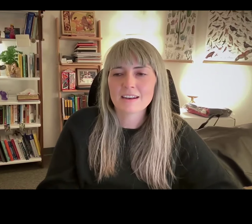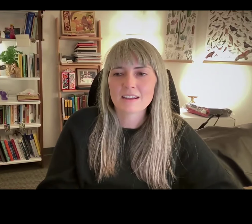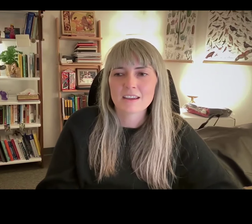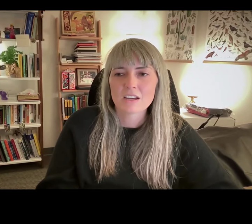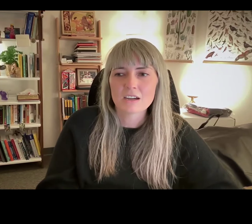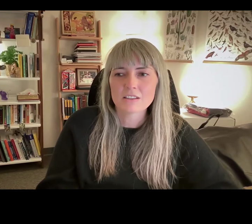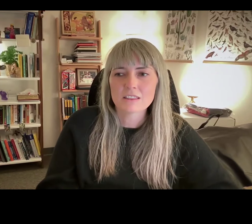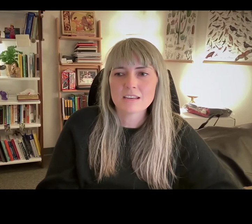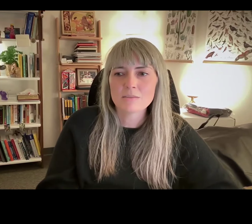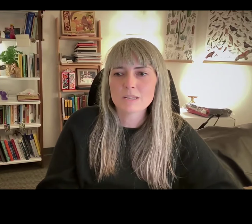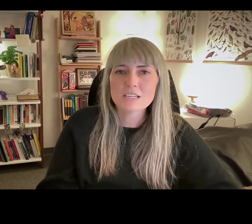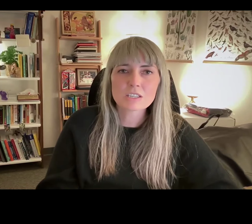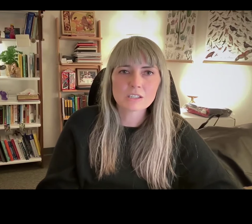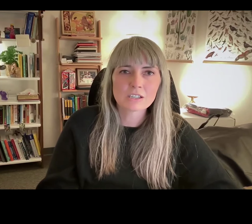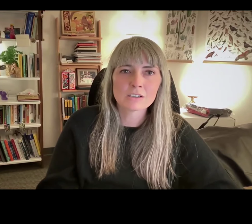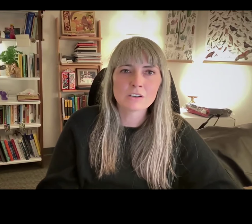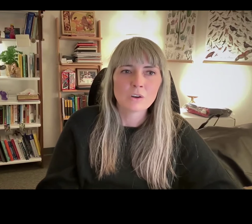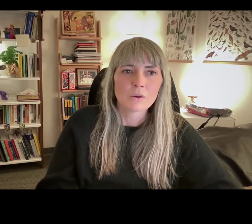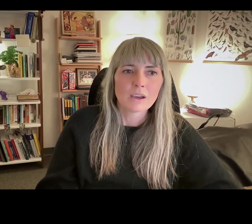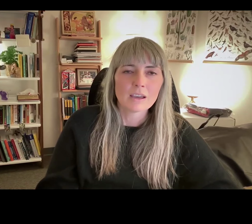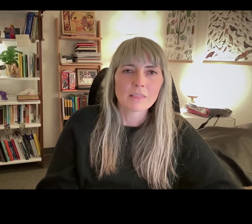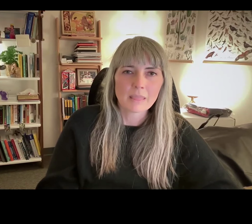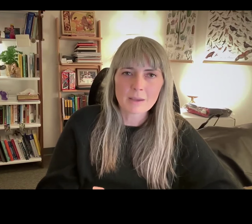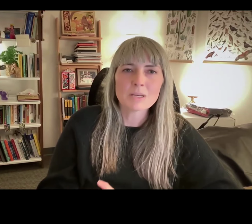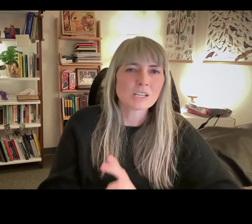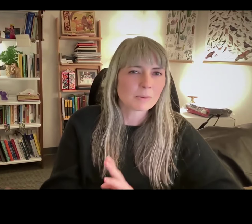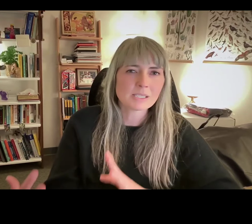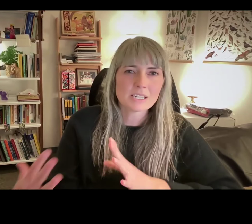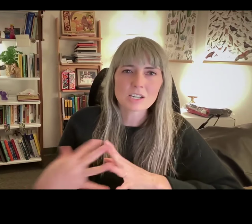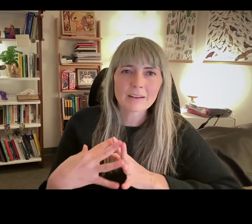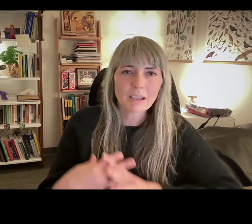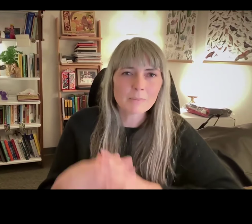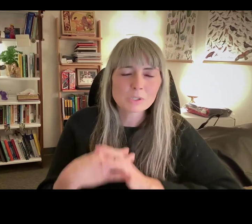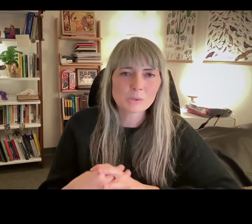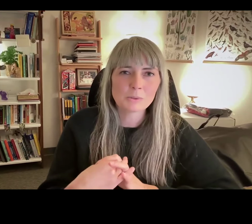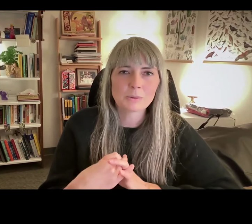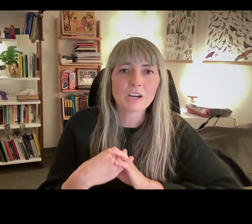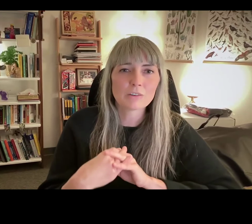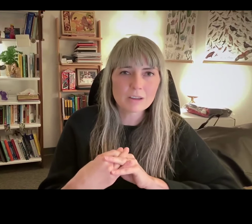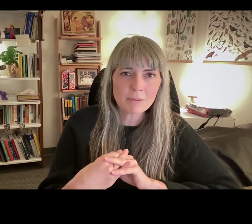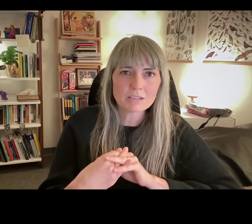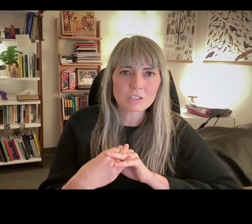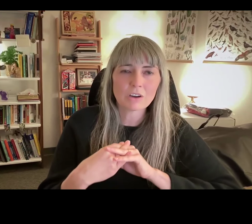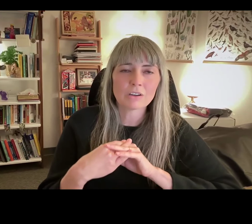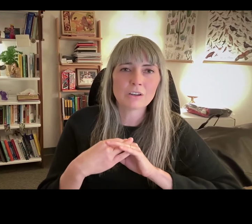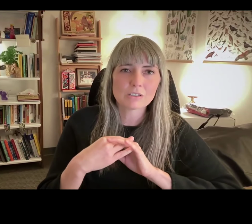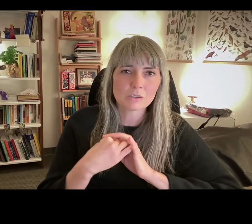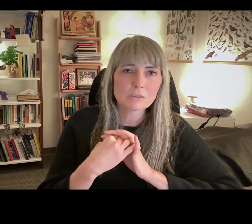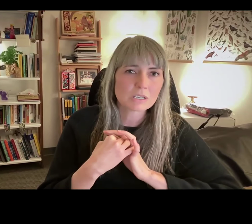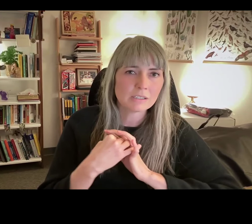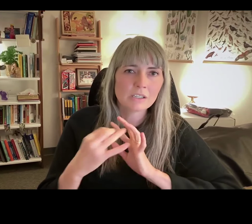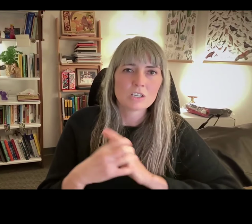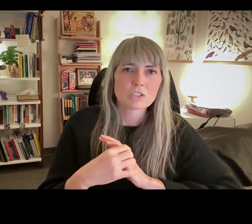con las que estamos haciendo investigación y tenemos que aprender, como les mencioné en la presentación, el llegar a